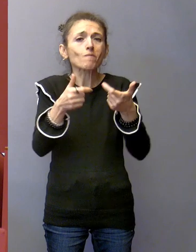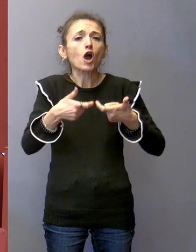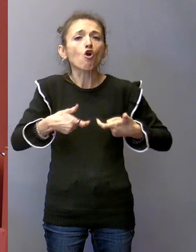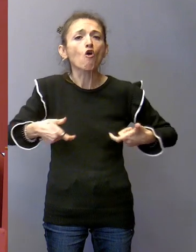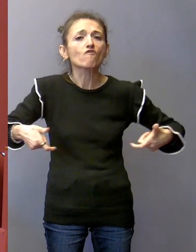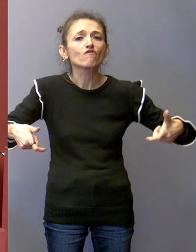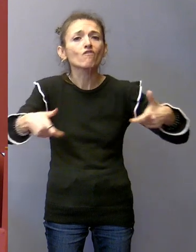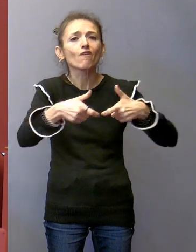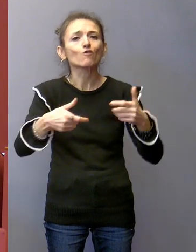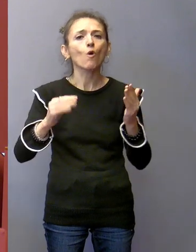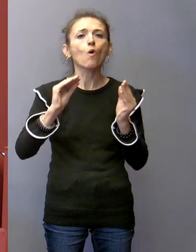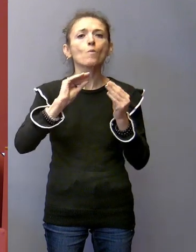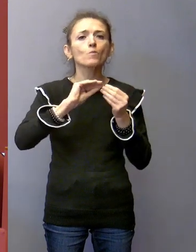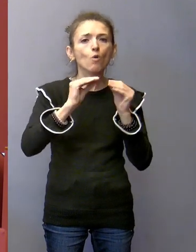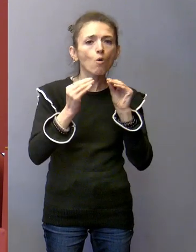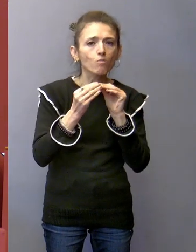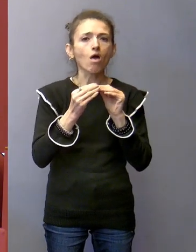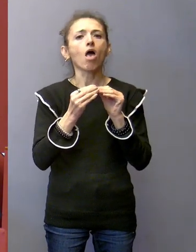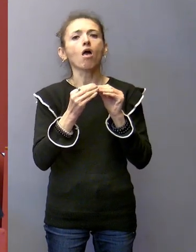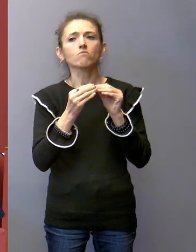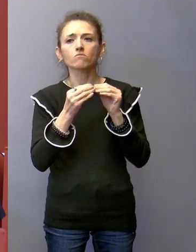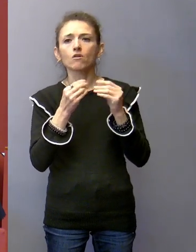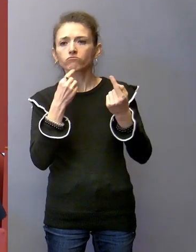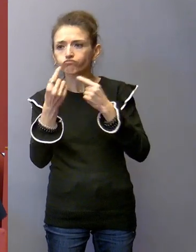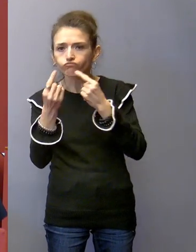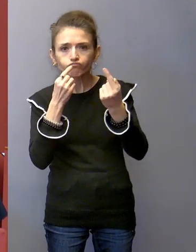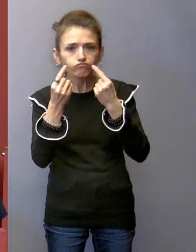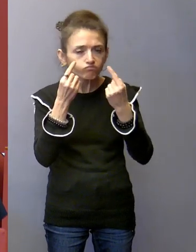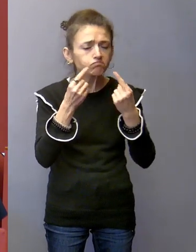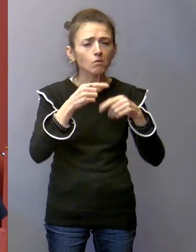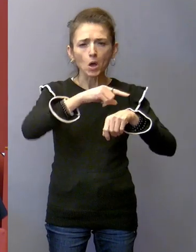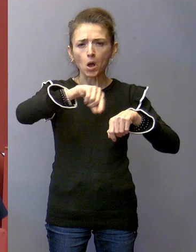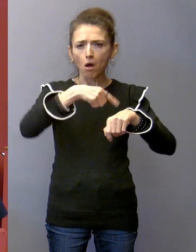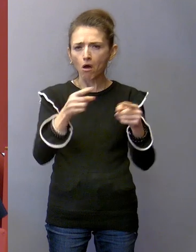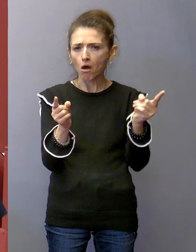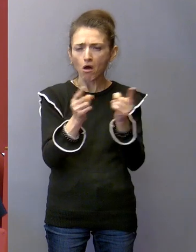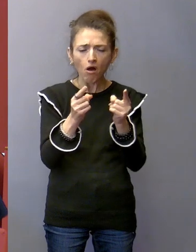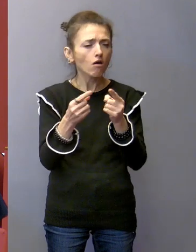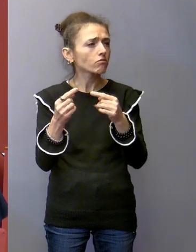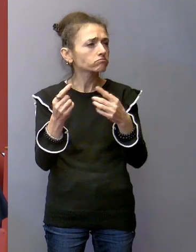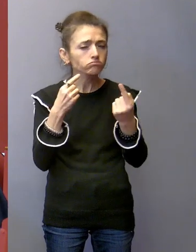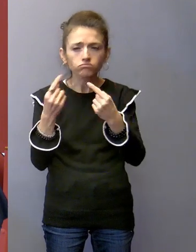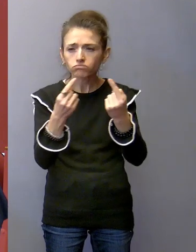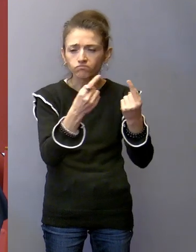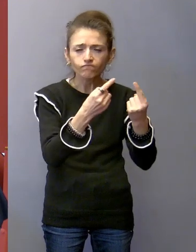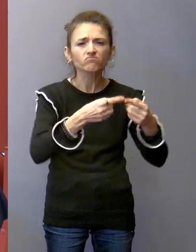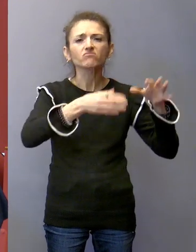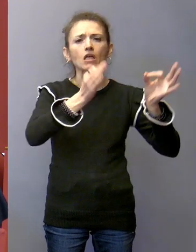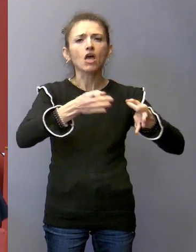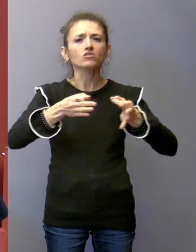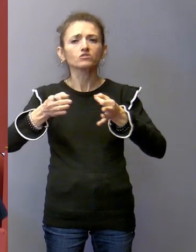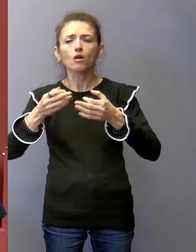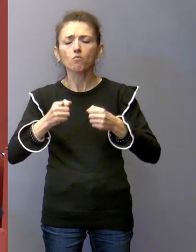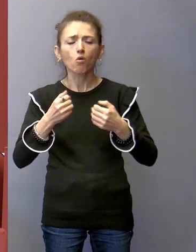problemi fondamentali su cui poi larva sarà chiamata a decidere in poche ore e con magari decine di